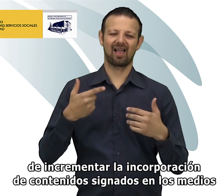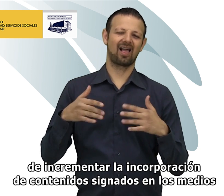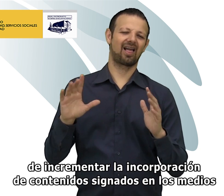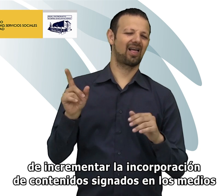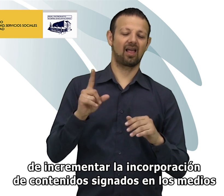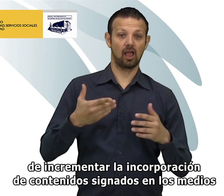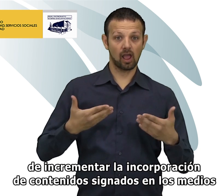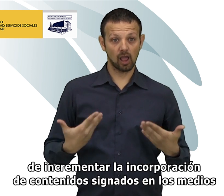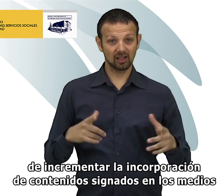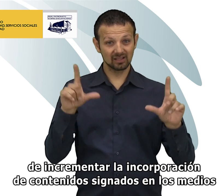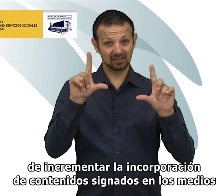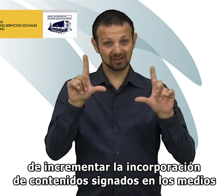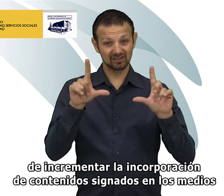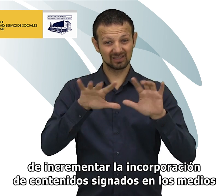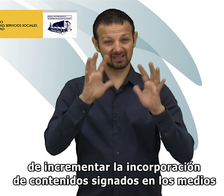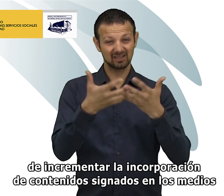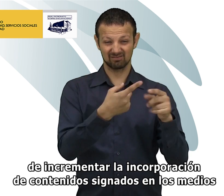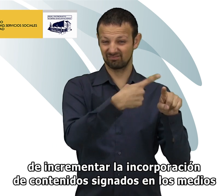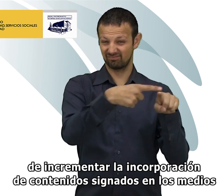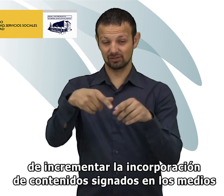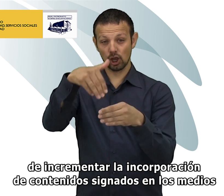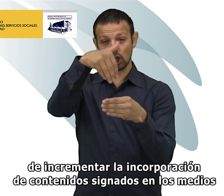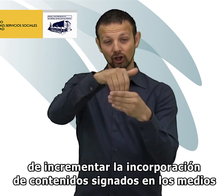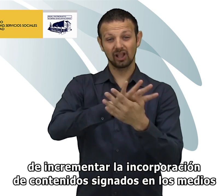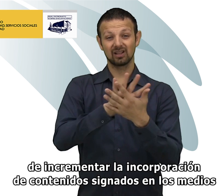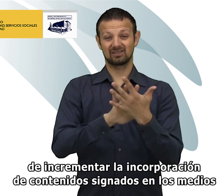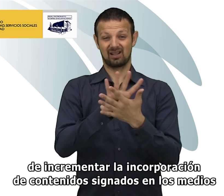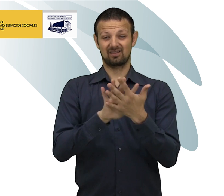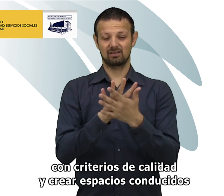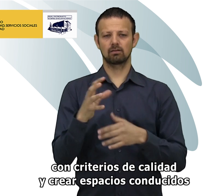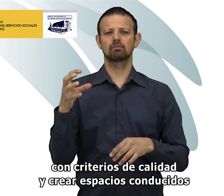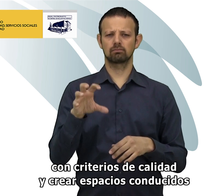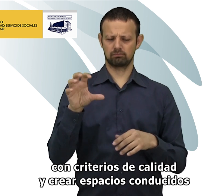criterios de calidad y crear espacios conducidos en lengua de signos española.